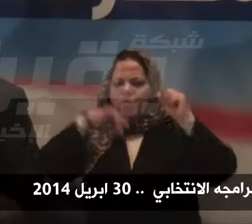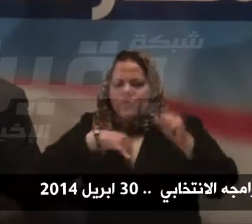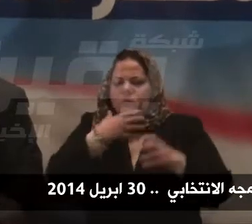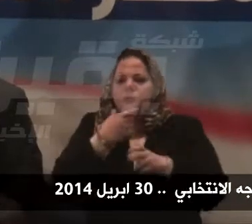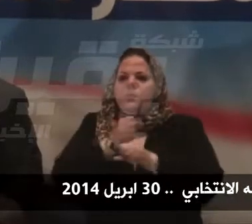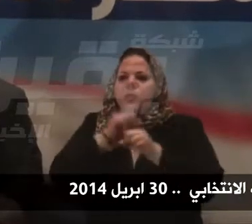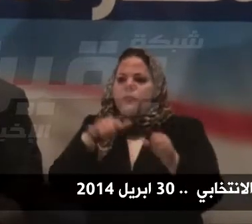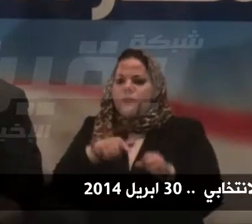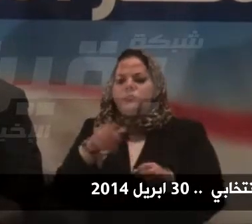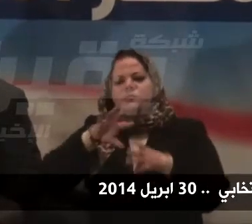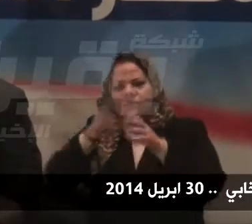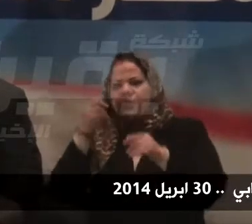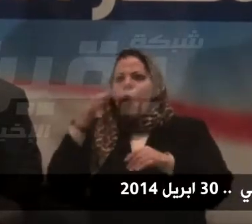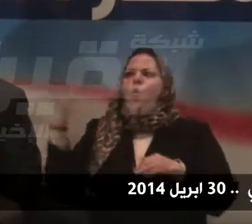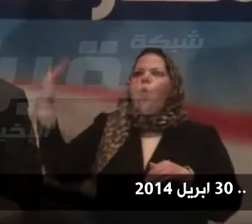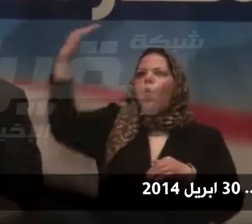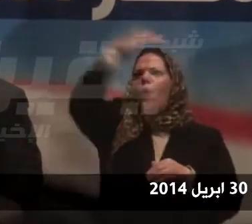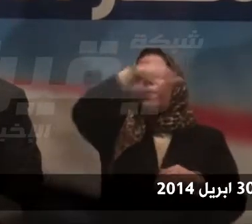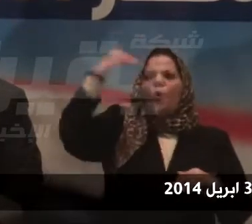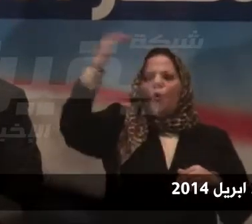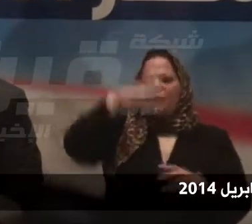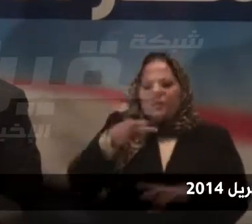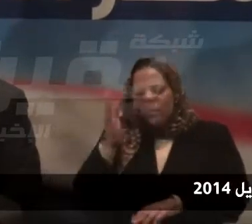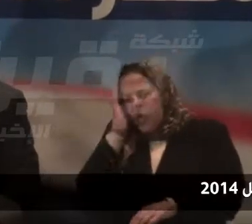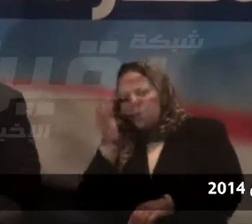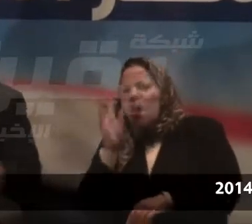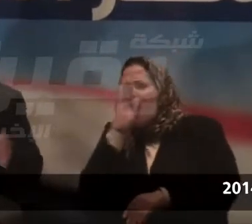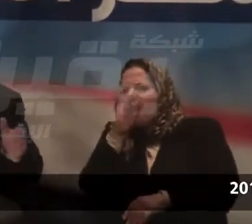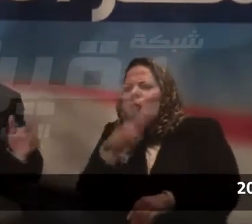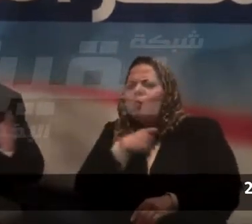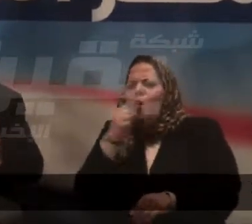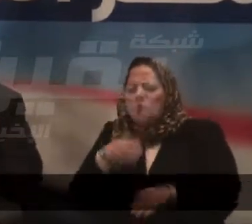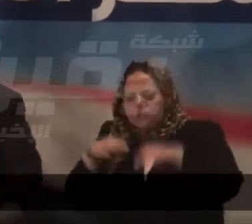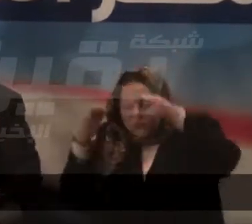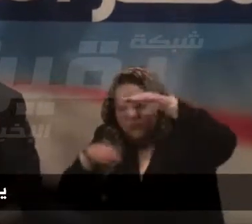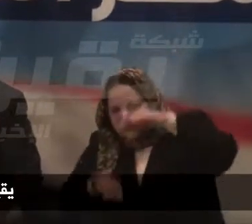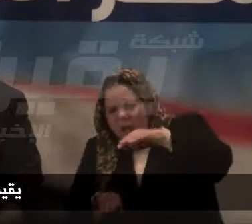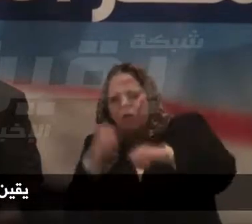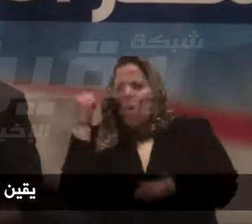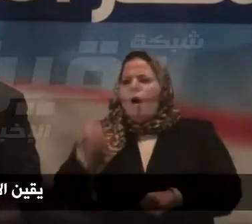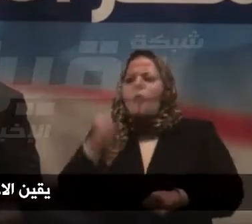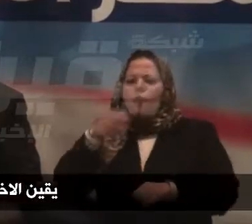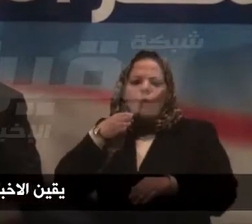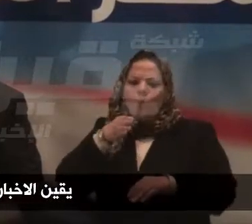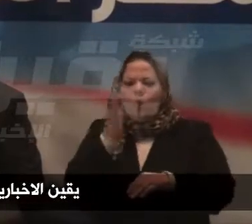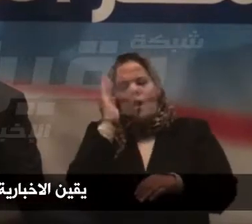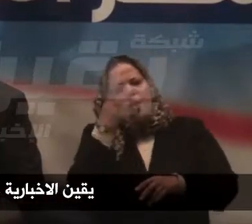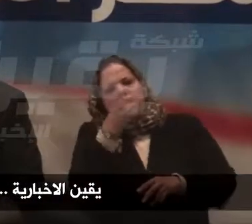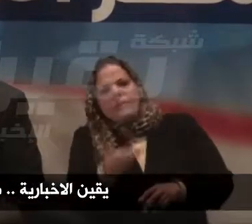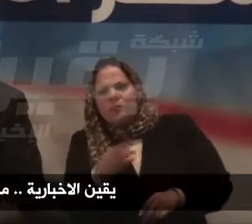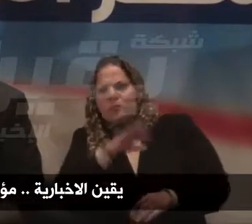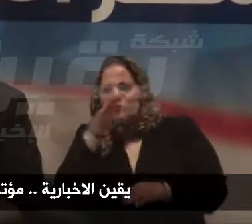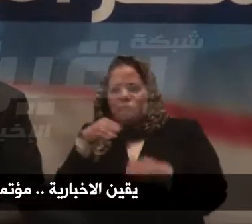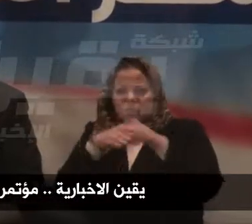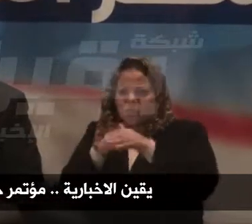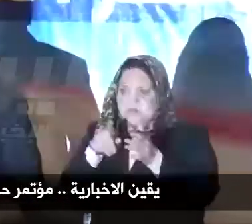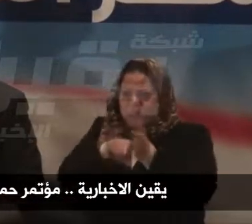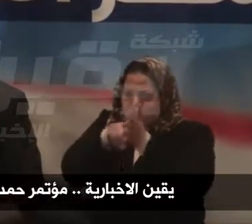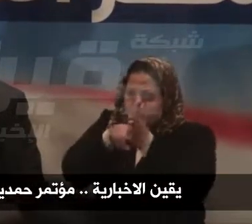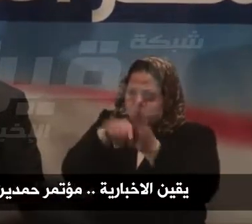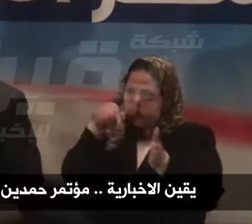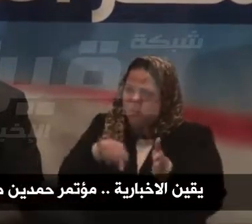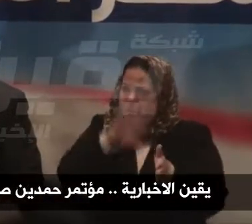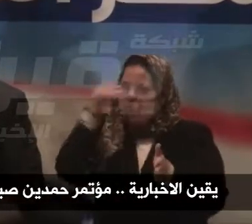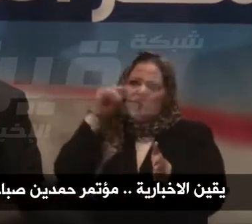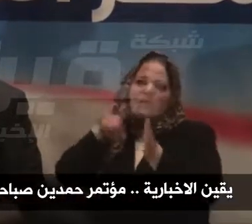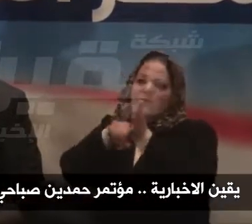الناس اللي بتنام تحت الكباري والناس اللي بتنام في عربيات القطارات والناس والحاجات دي كلها ما كانتش فوتوشوب. الحاجات دي